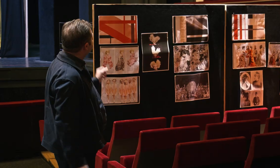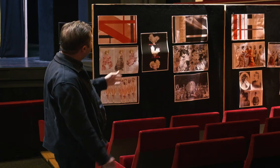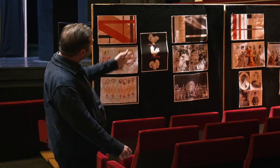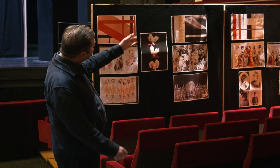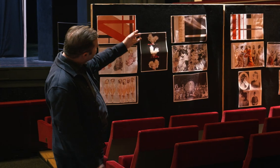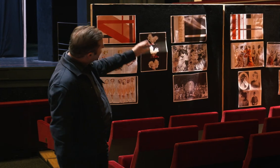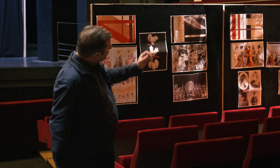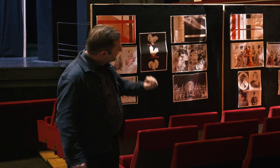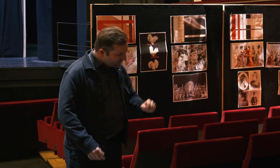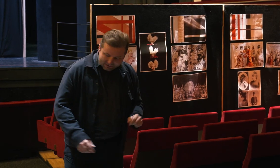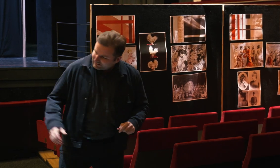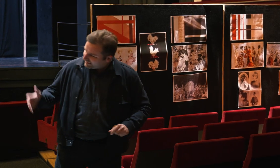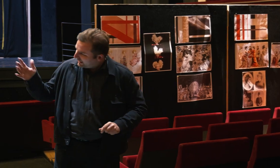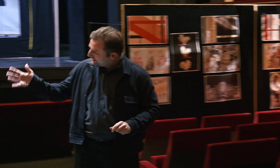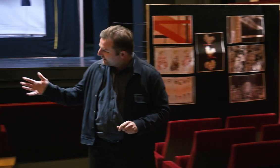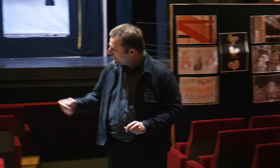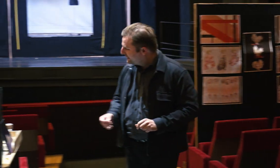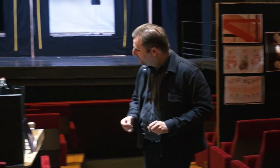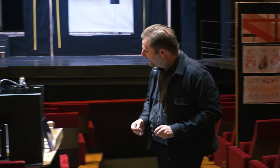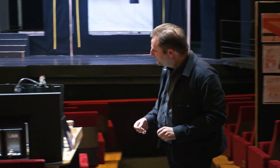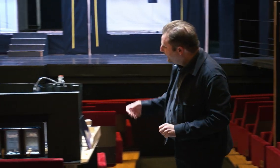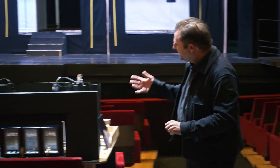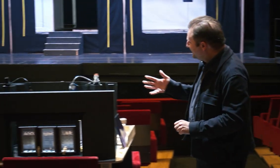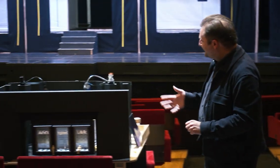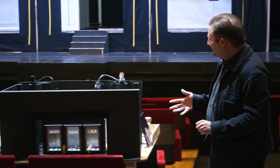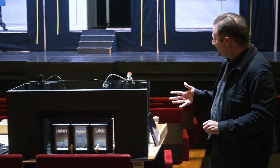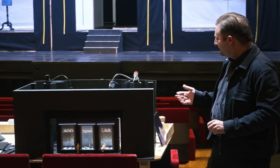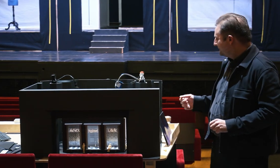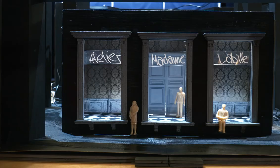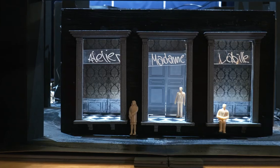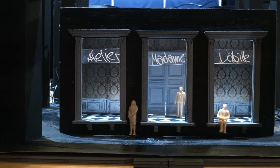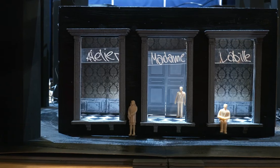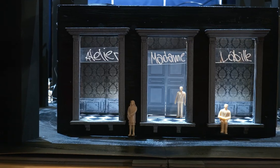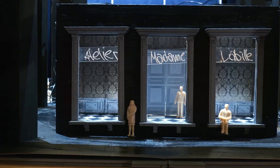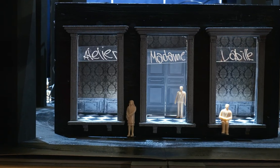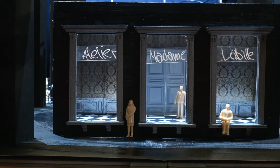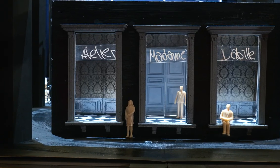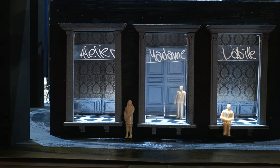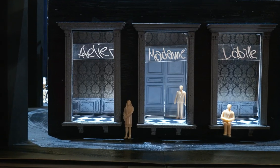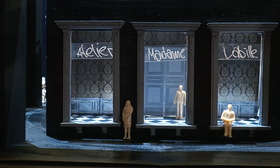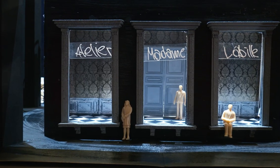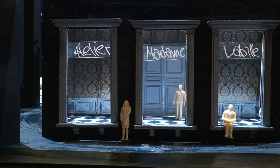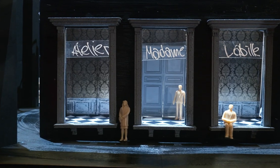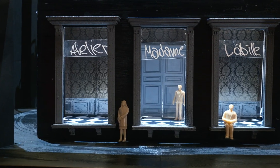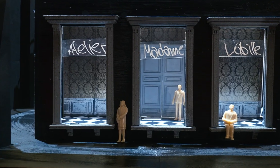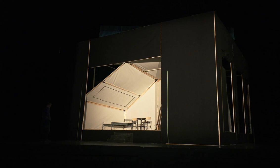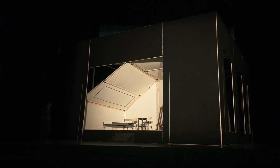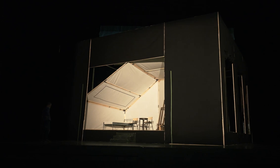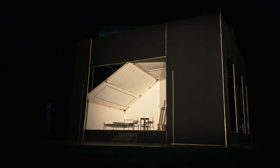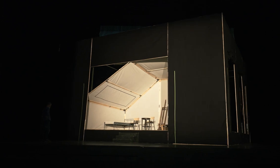nehmen uns mit auf eine theatralische Zeitreise. Sie fangen an ins Heute, gehen dann zu den 30er Jahren Berlin, kommen im 19.